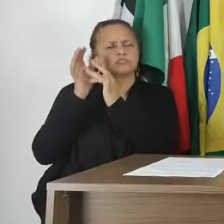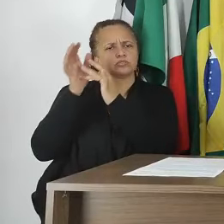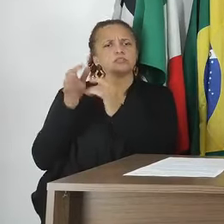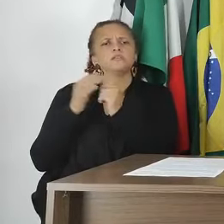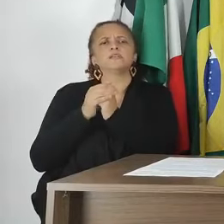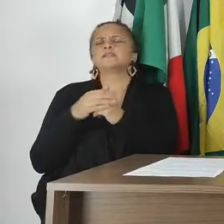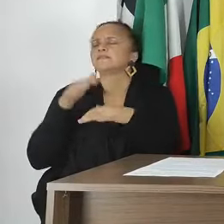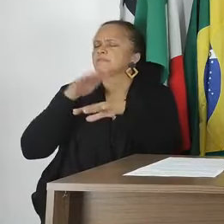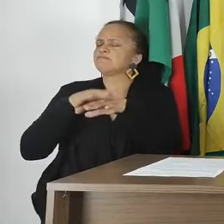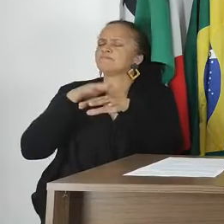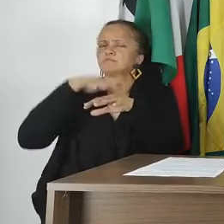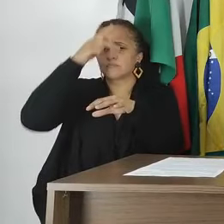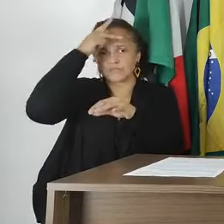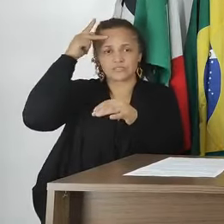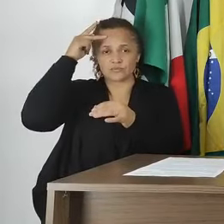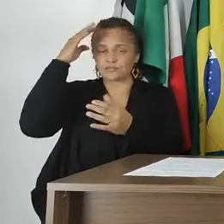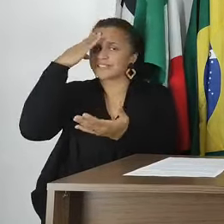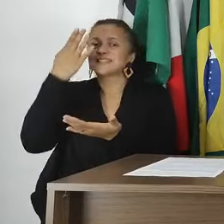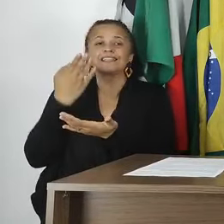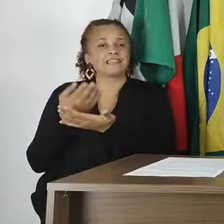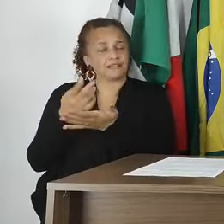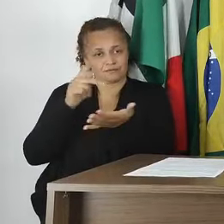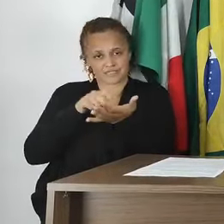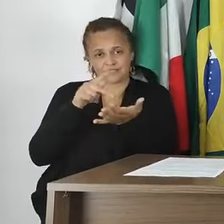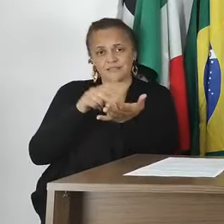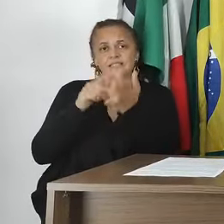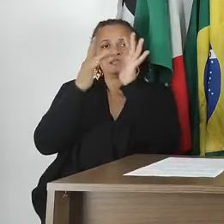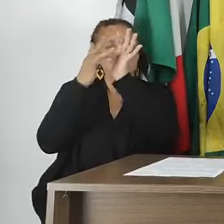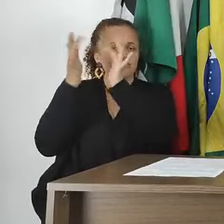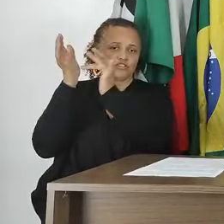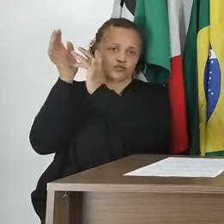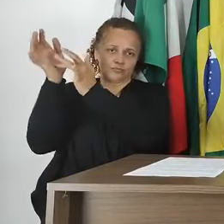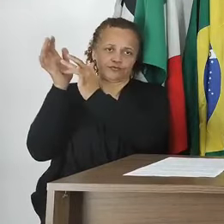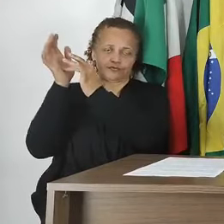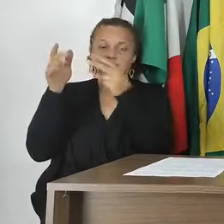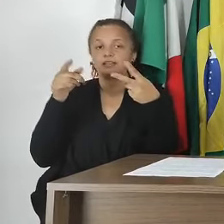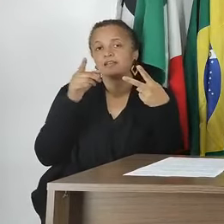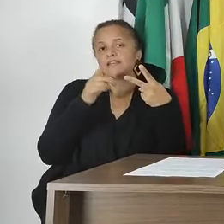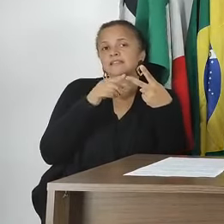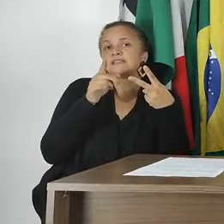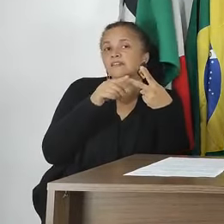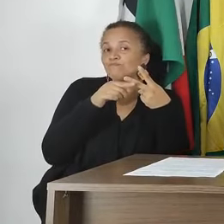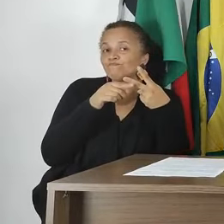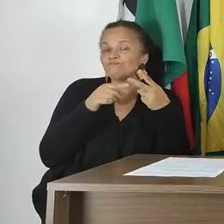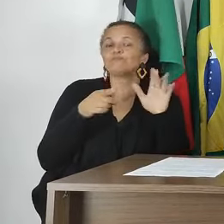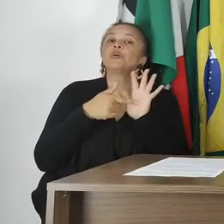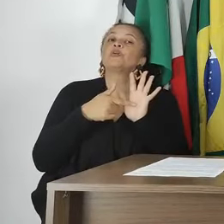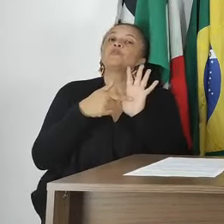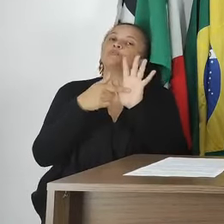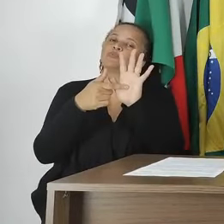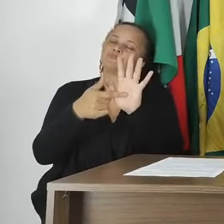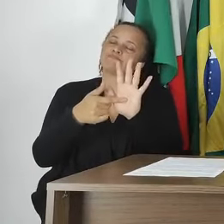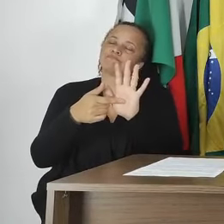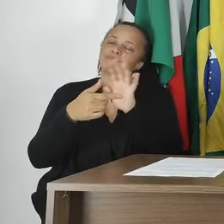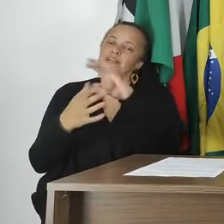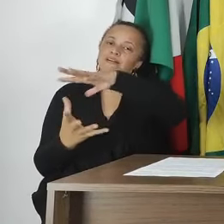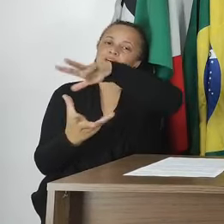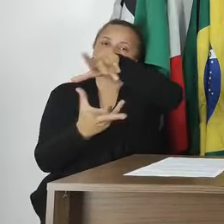discípulos em todas as nações. A segunda missão, praticar e demonstrar ao mundo o grande amor de